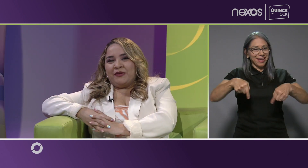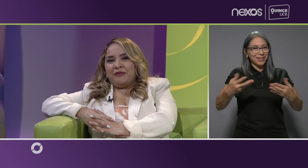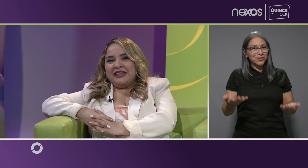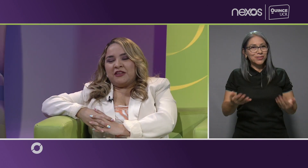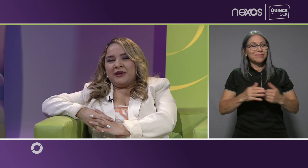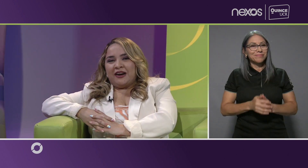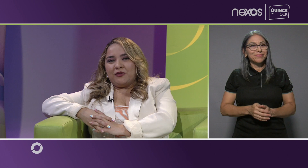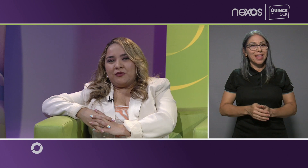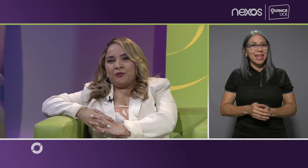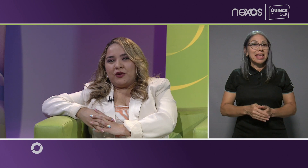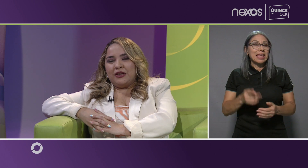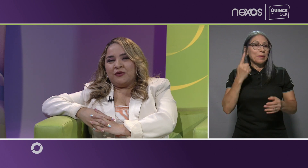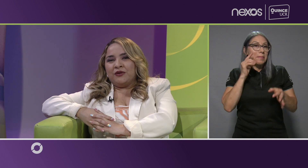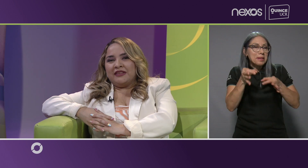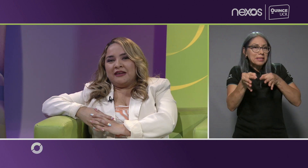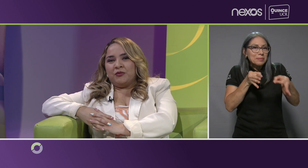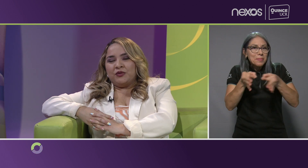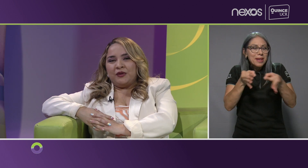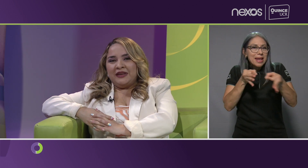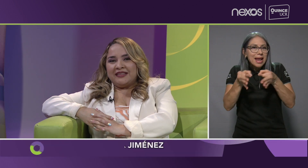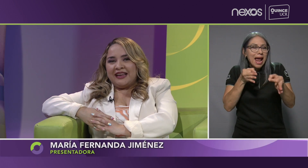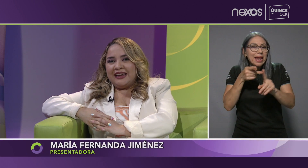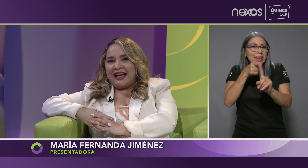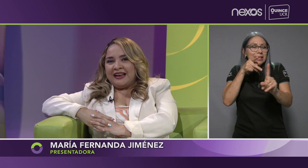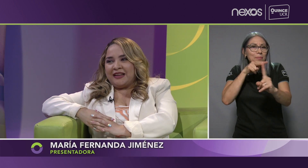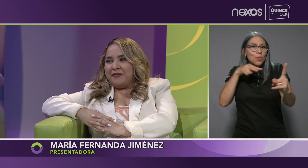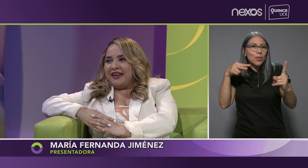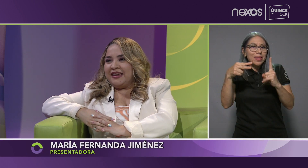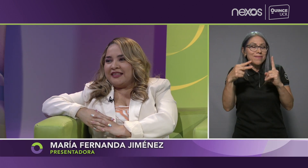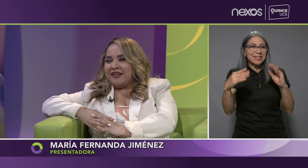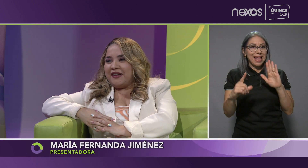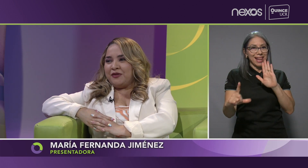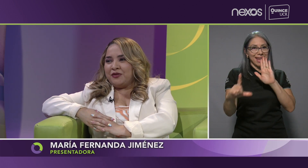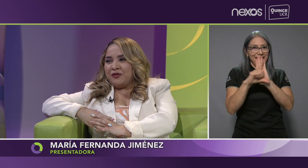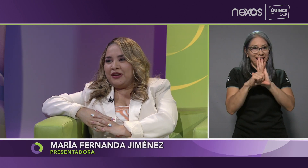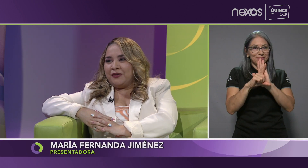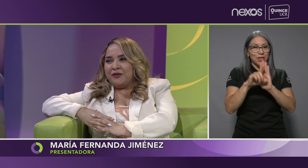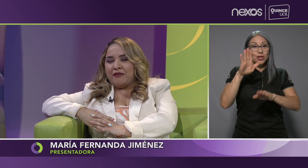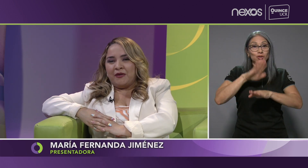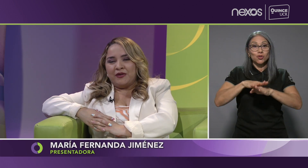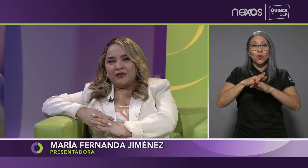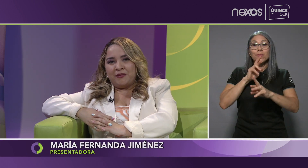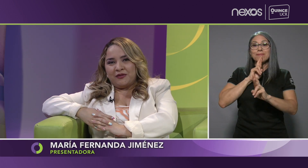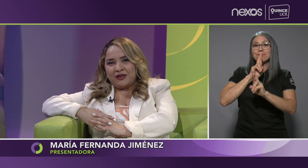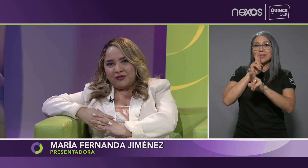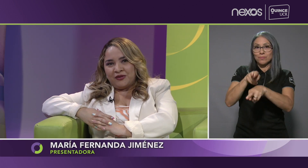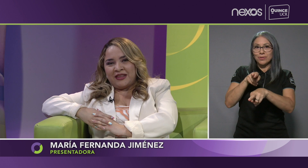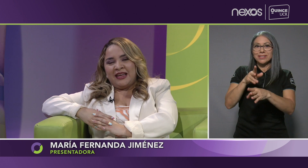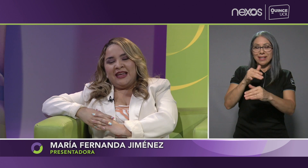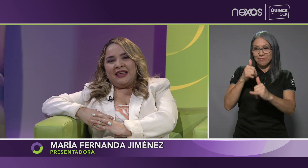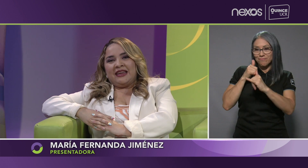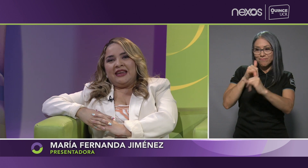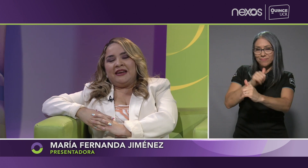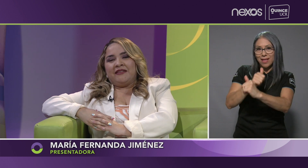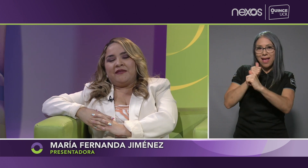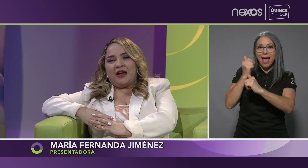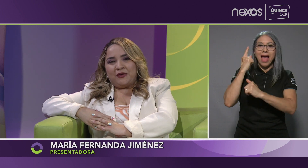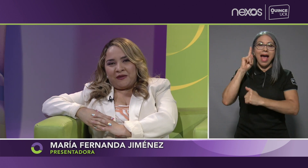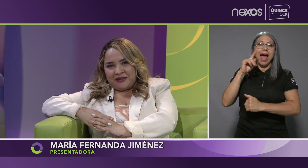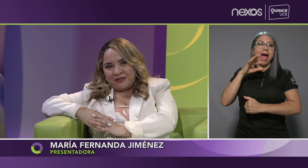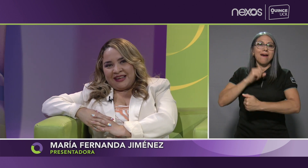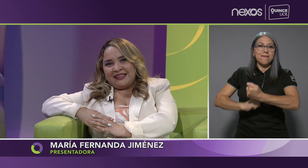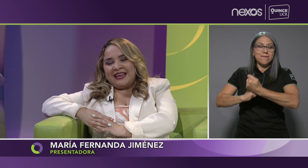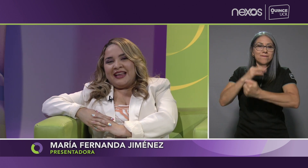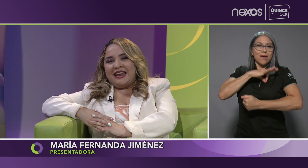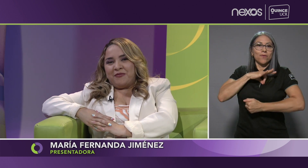y por venir a explicarnos un poquito desde el punto de vista legal también este fallo histórico a favor de una persona sorda que refleja